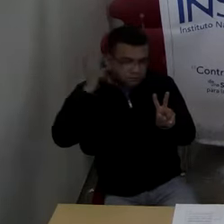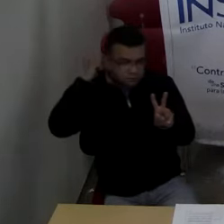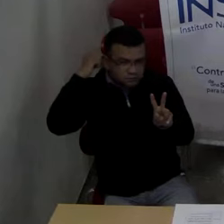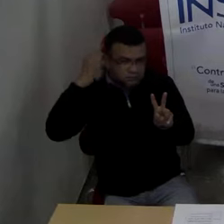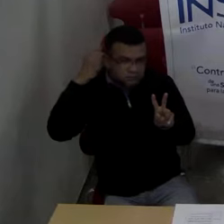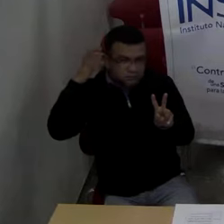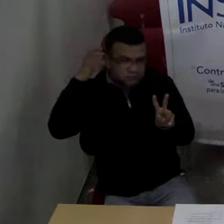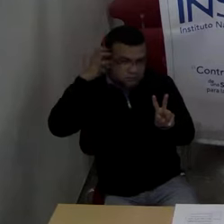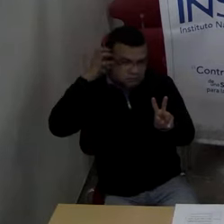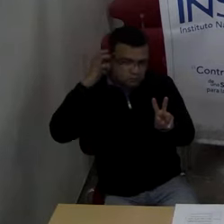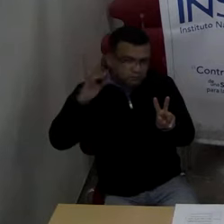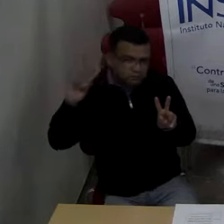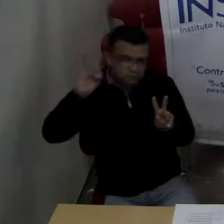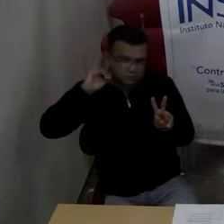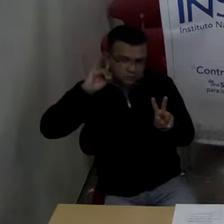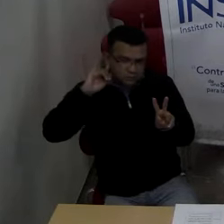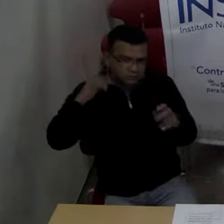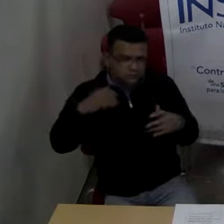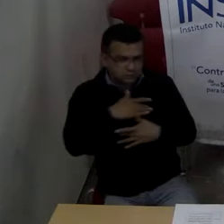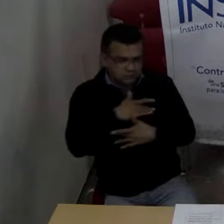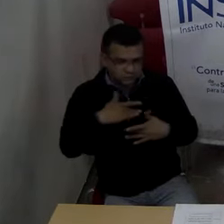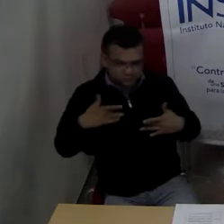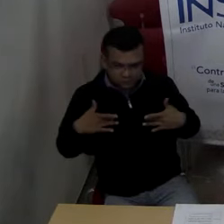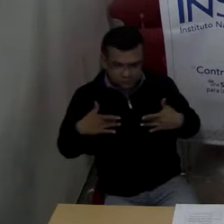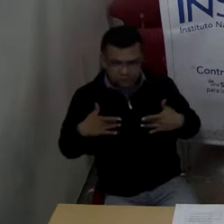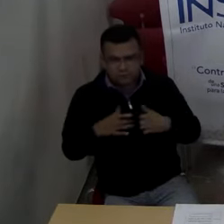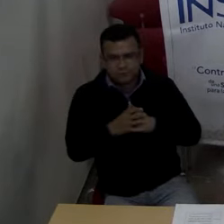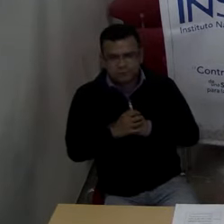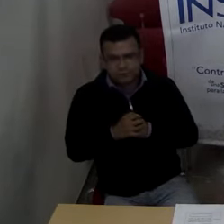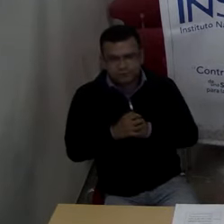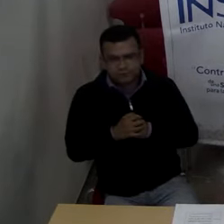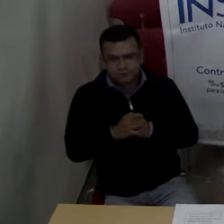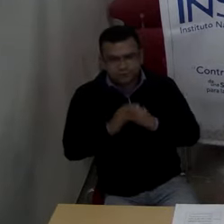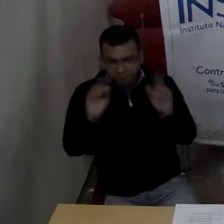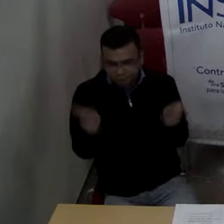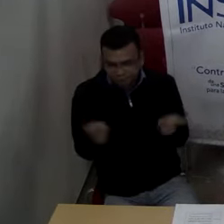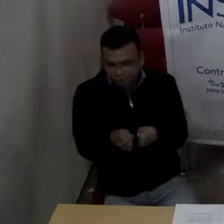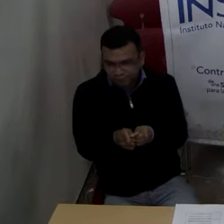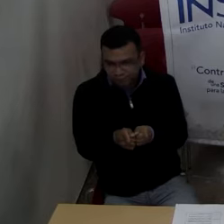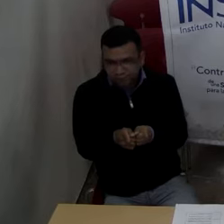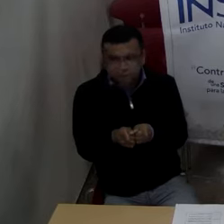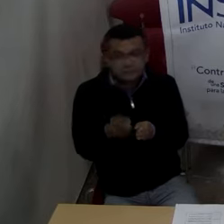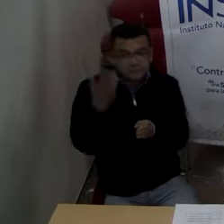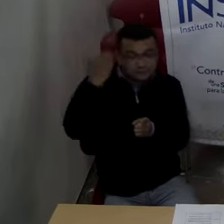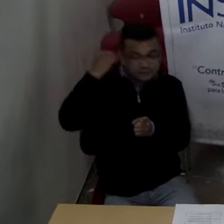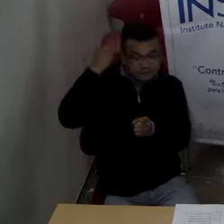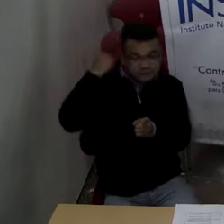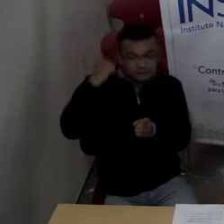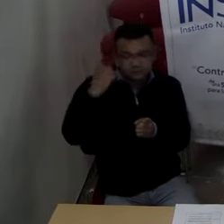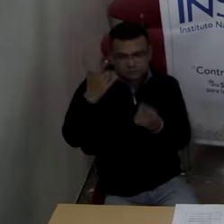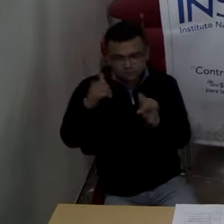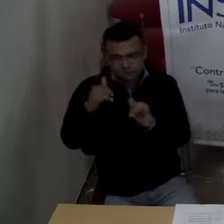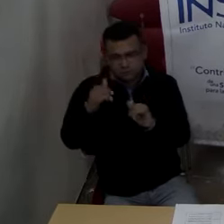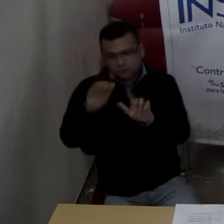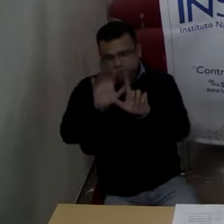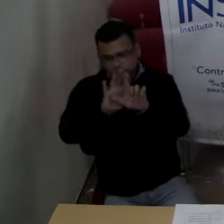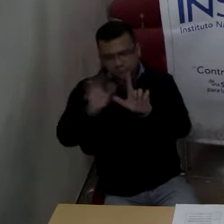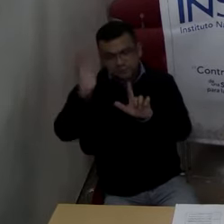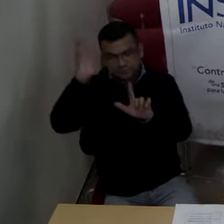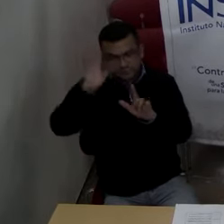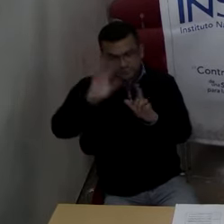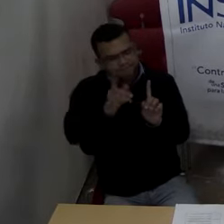Vamos a hacer un resumen muy pequeñito de estas dos sesiones anteriores. 1.